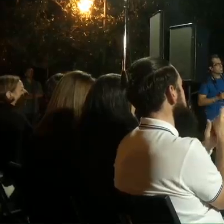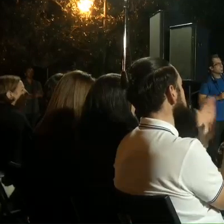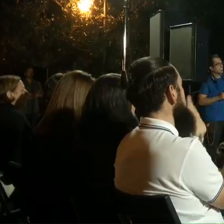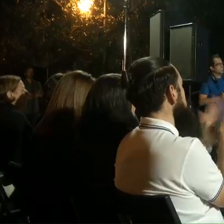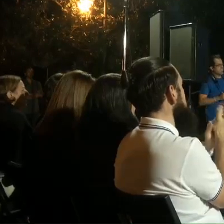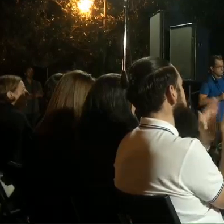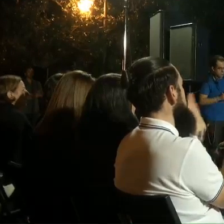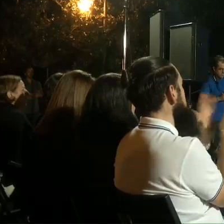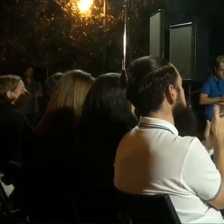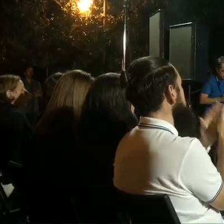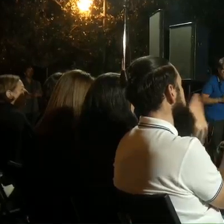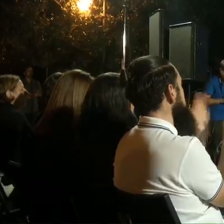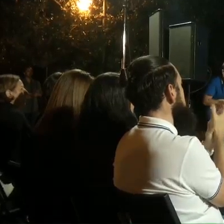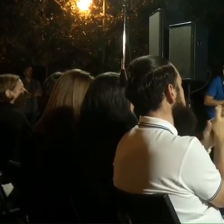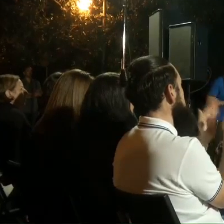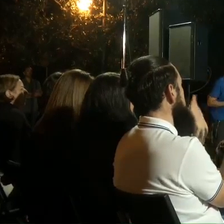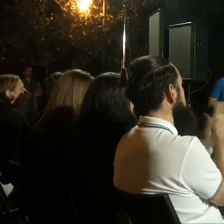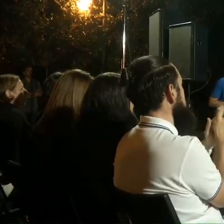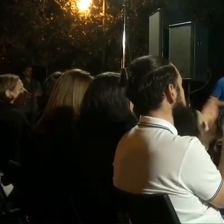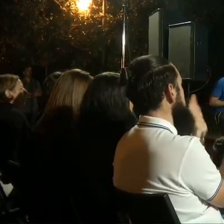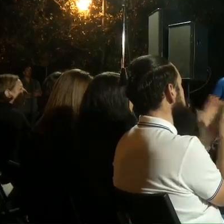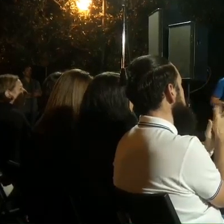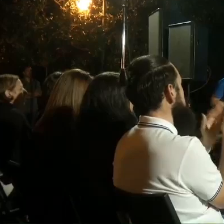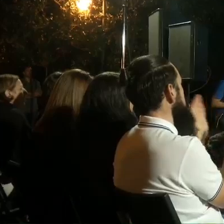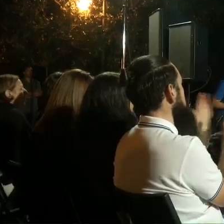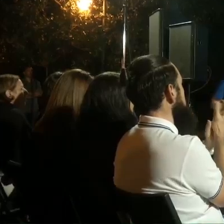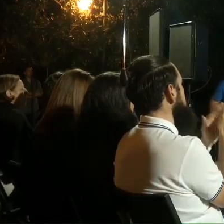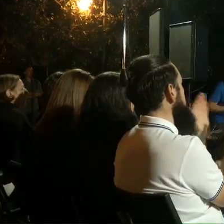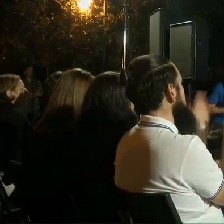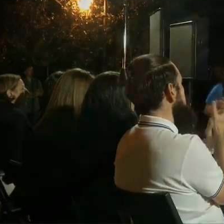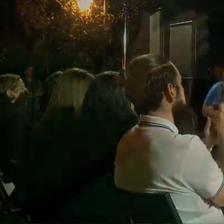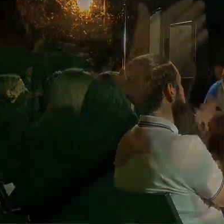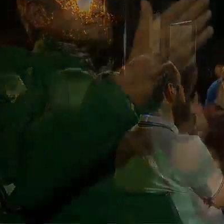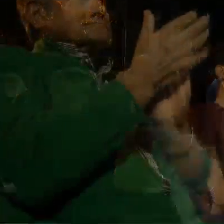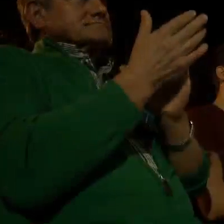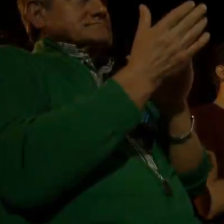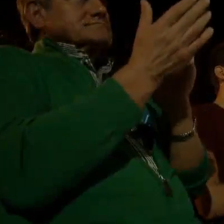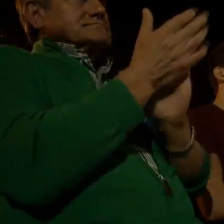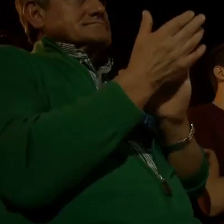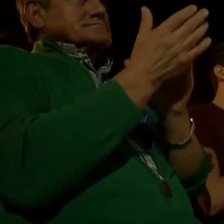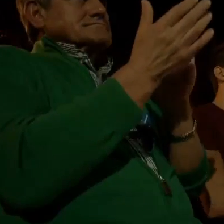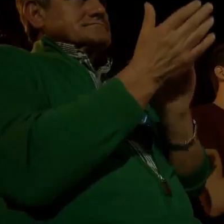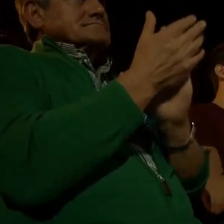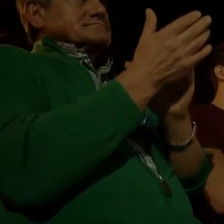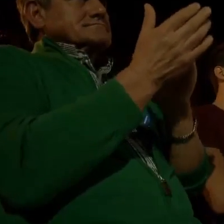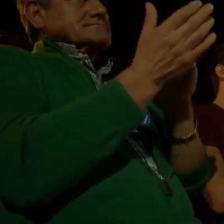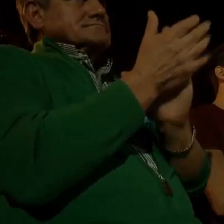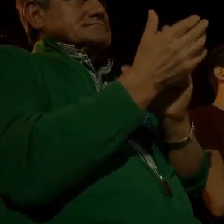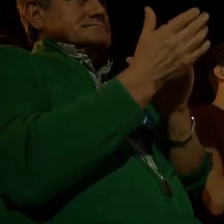Pide perdón e arrepíntete, cambia de gusto.